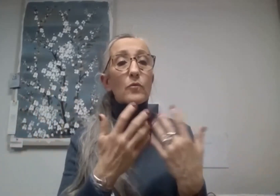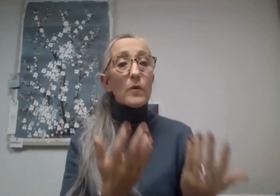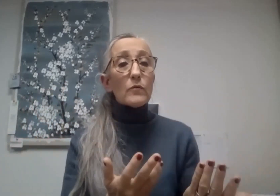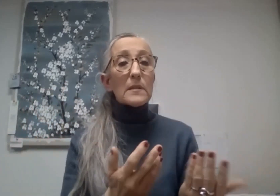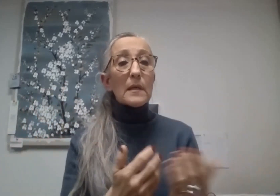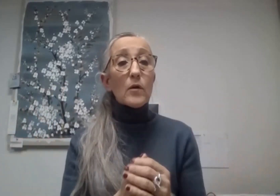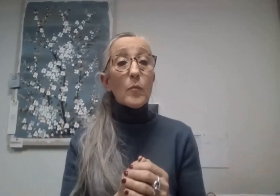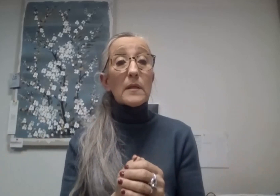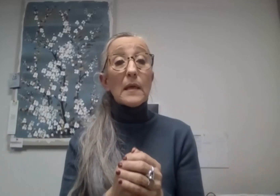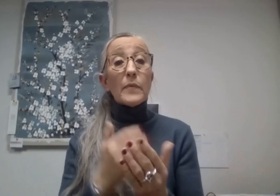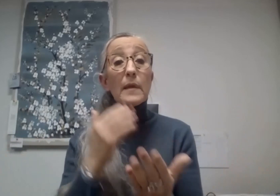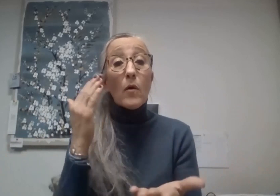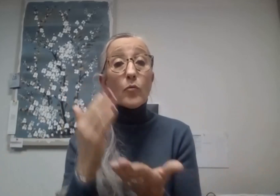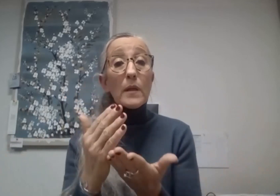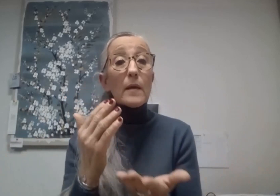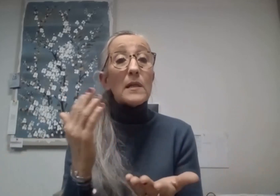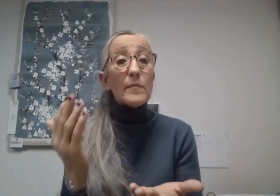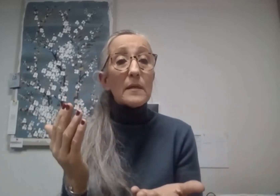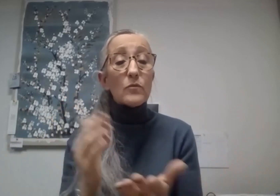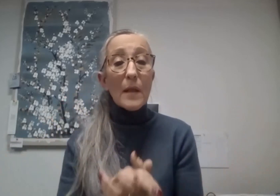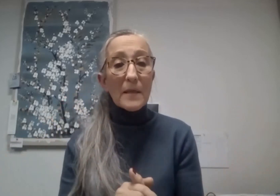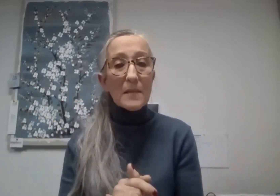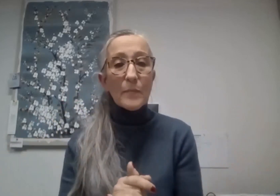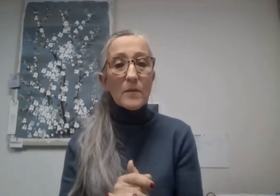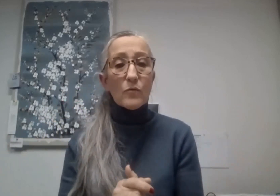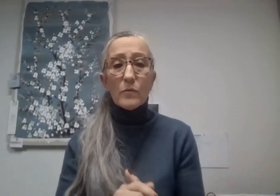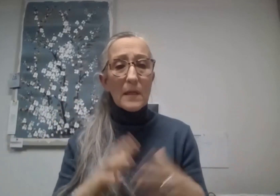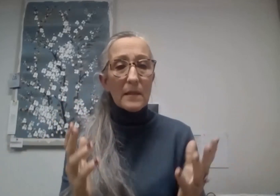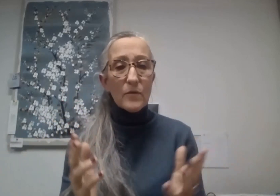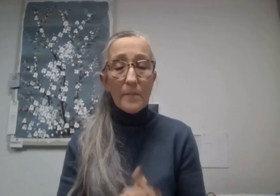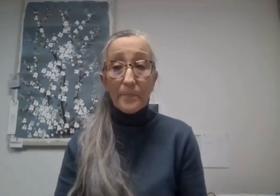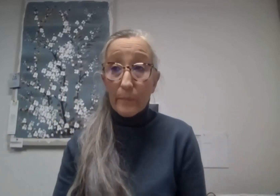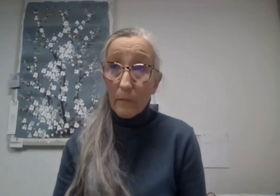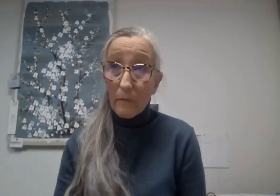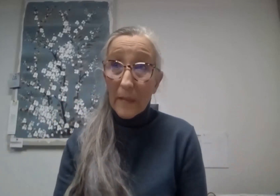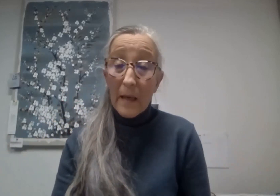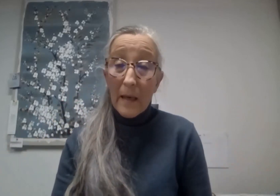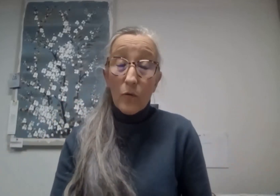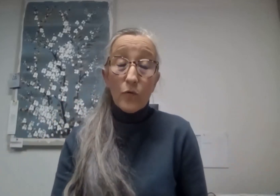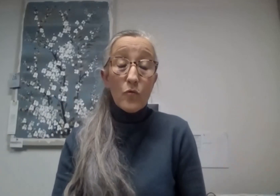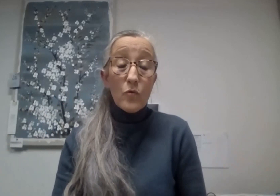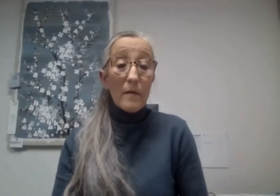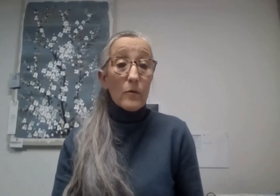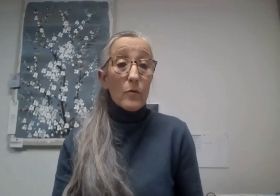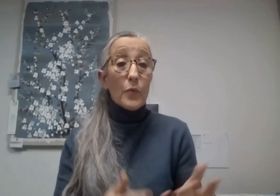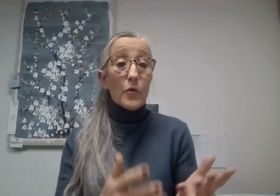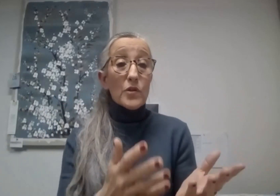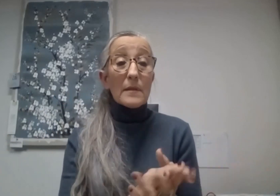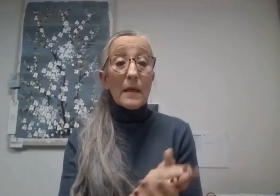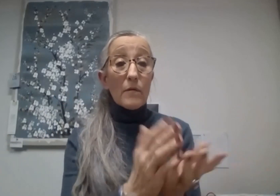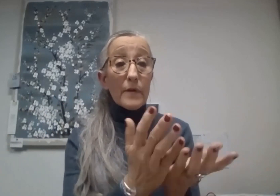dit qu'eux est considéré comme handicap dès lors où il y a une limitation de la participation, quelle qu'elle soit. Donc nous,